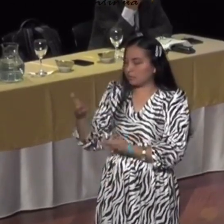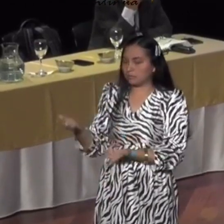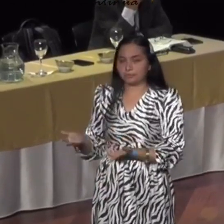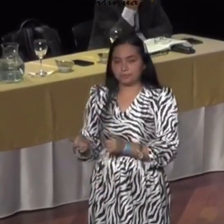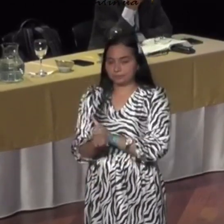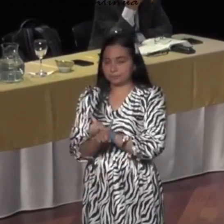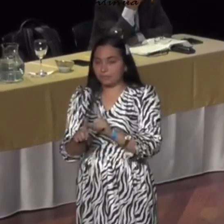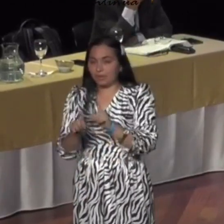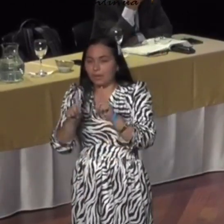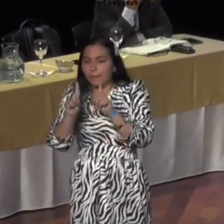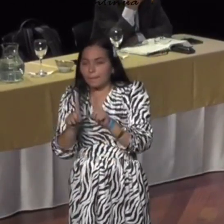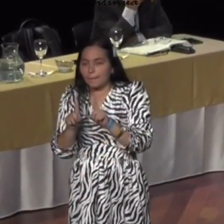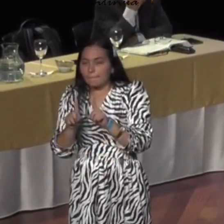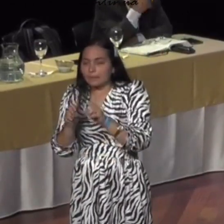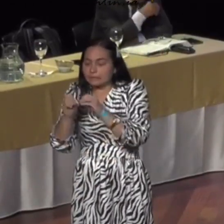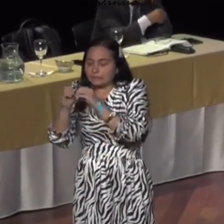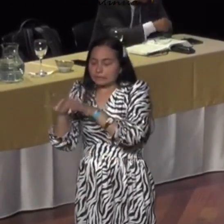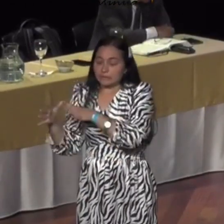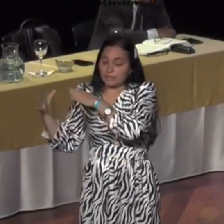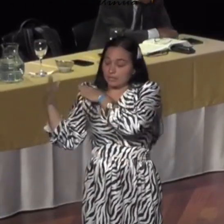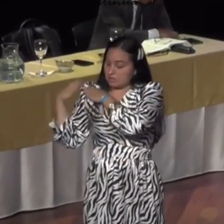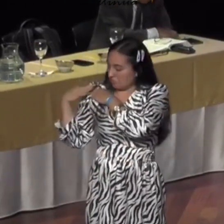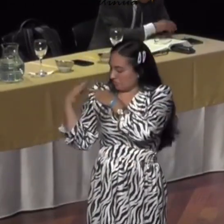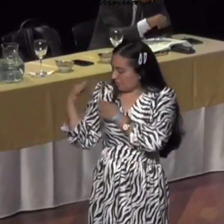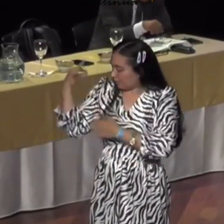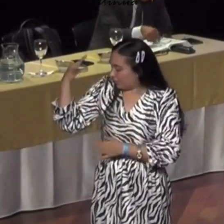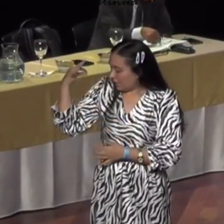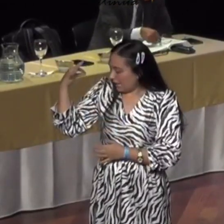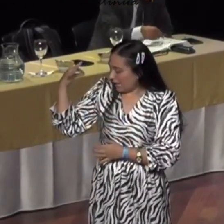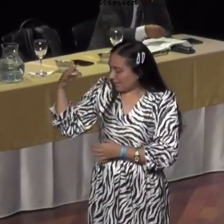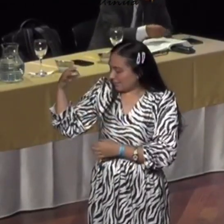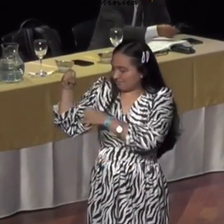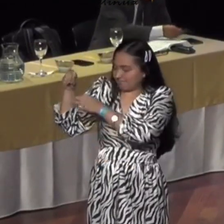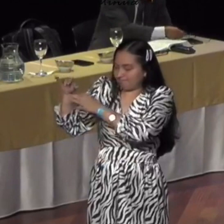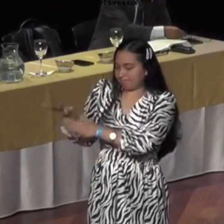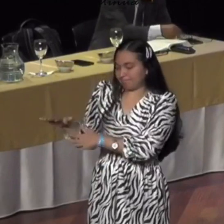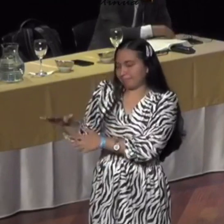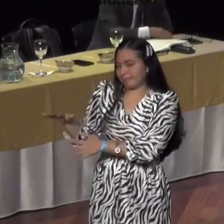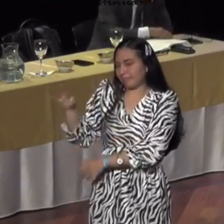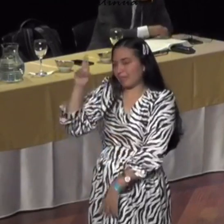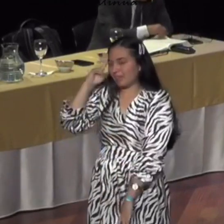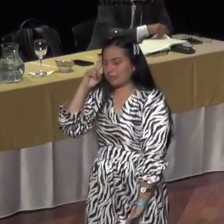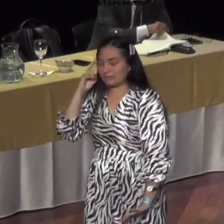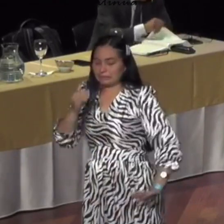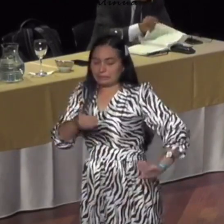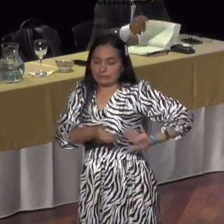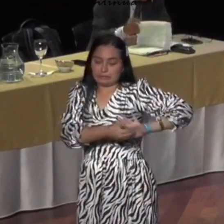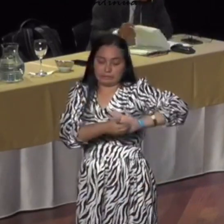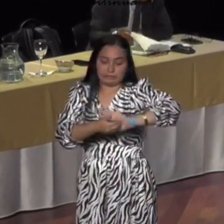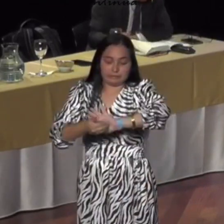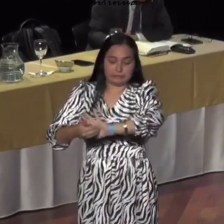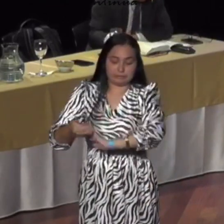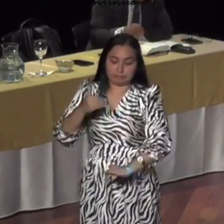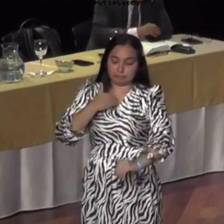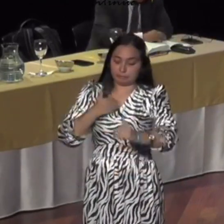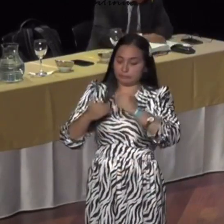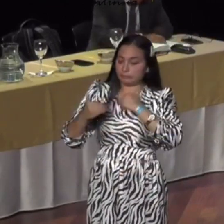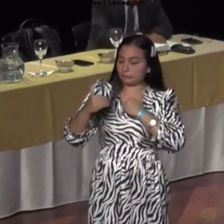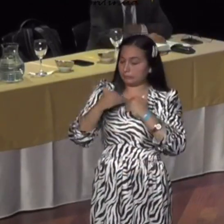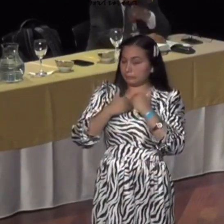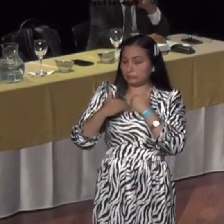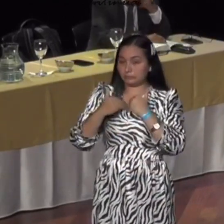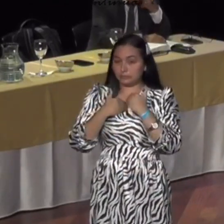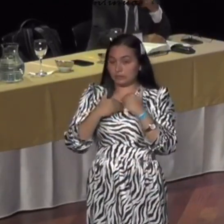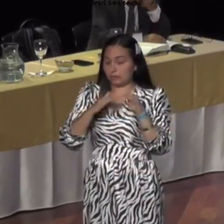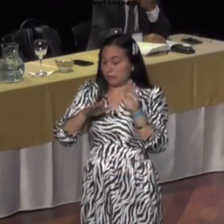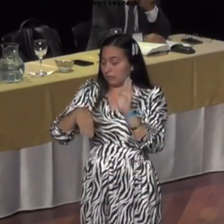se pierden llamados. Bombardeos de toda clase, acechanzas, dardos, tentaciones. La pornografía te va a costar